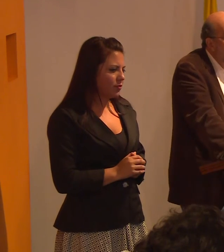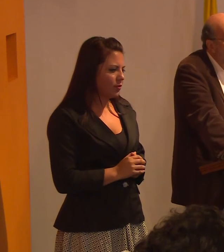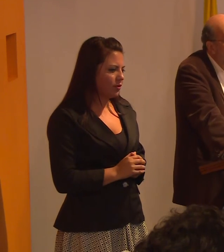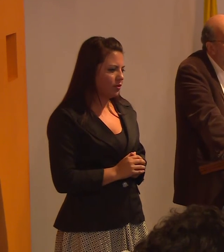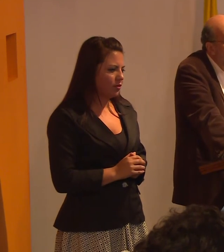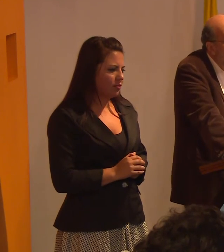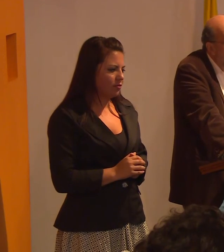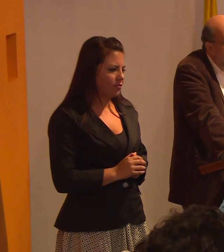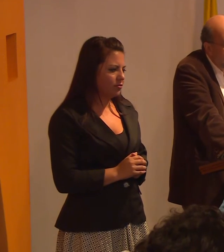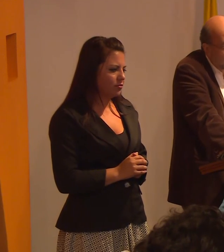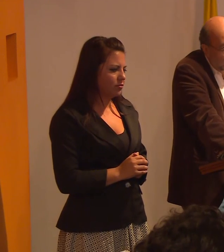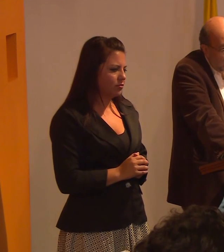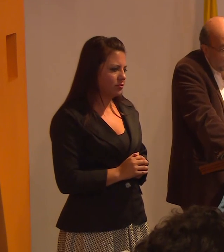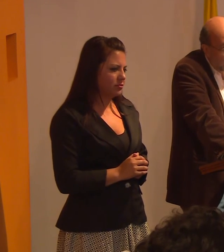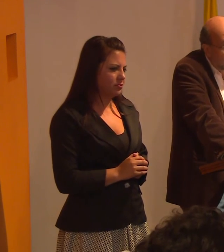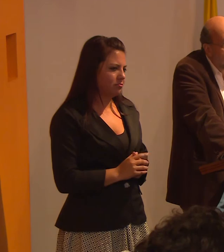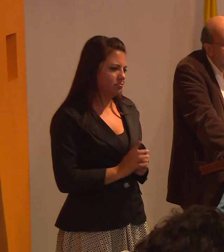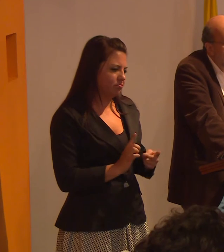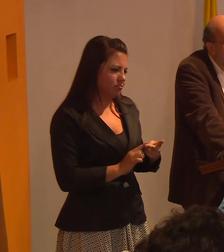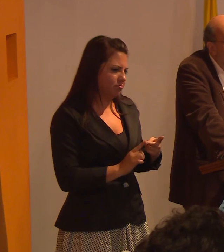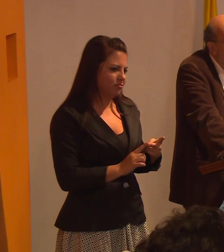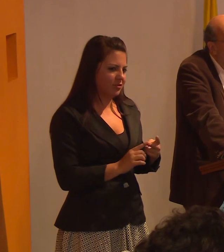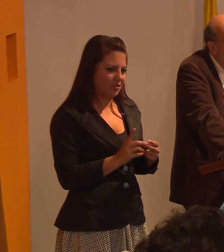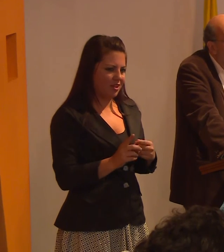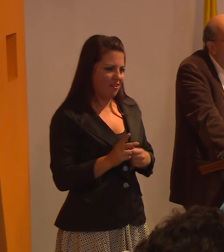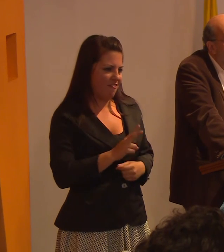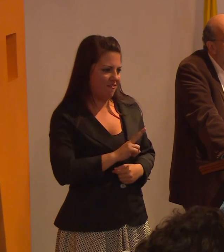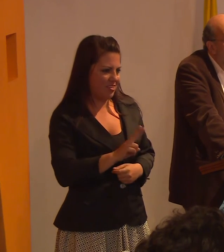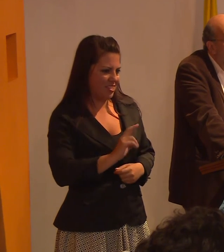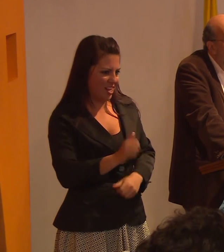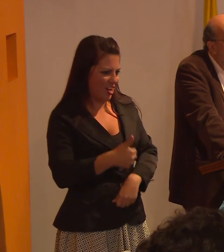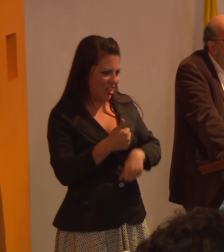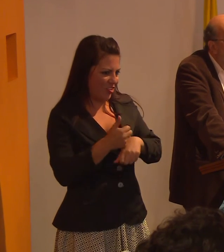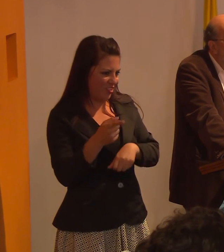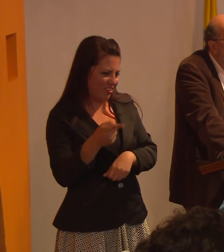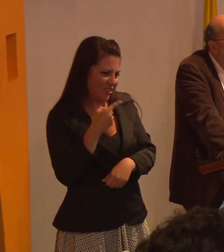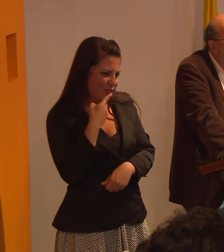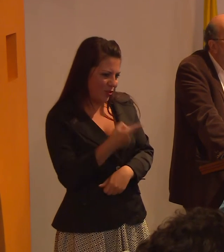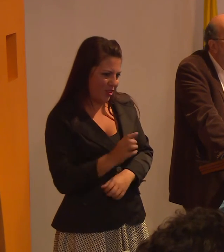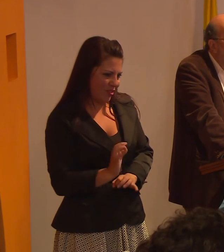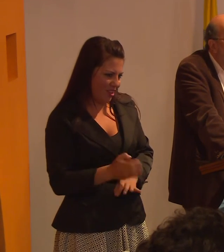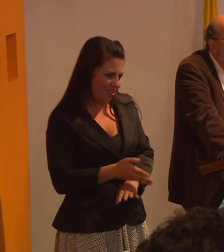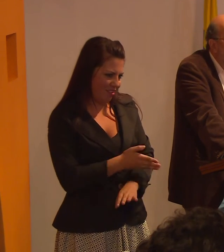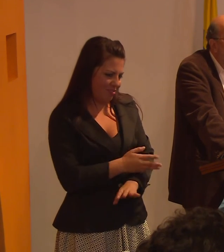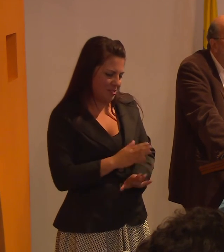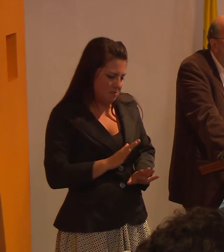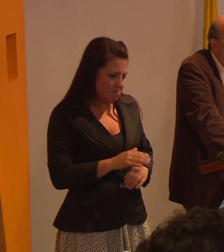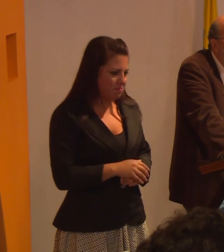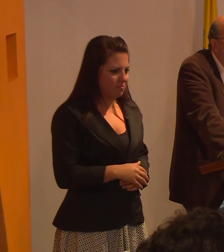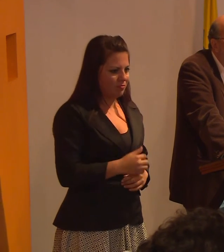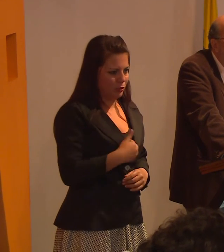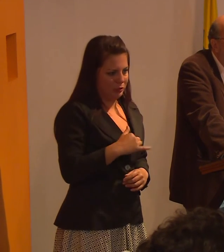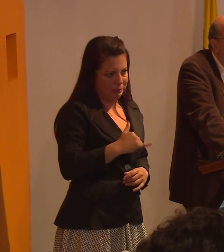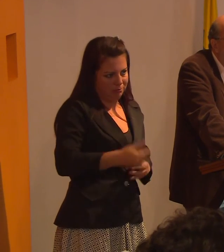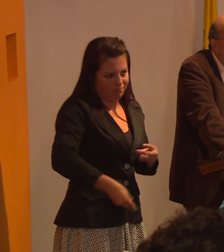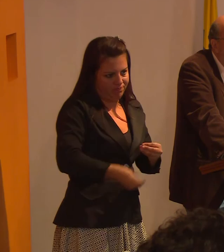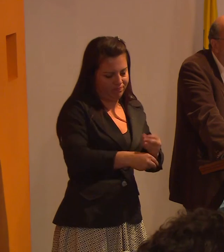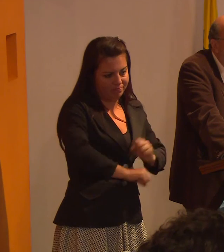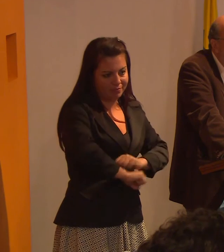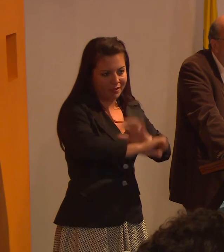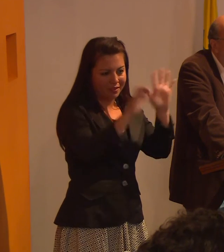omitió de pronto nuestro vicerrector administrativo al aclarar lo que respecta a